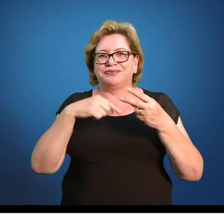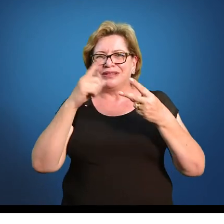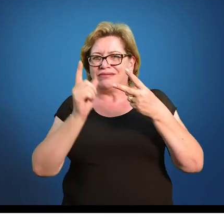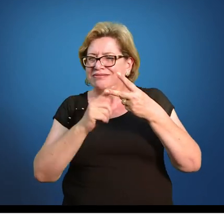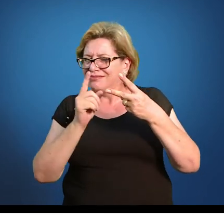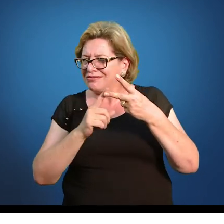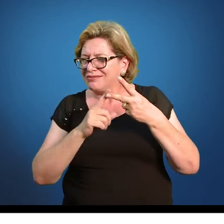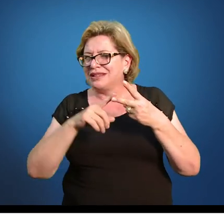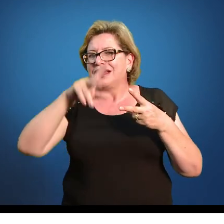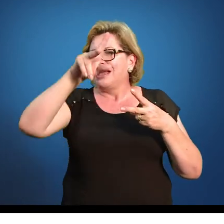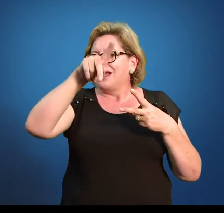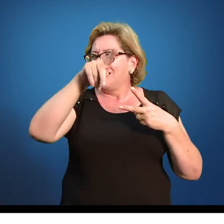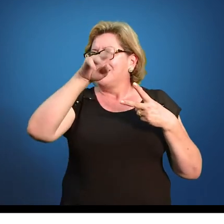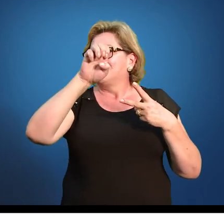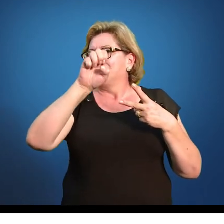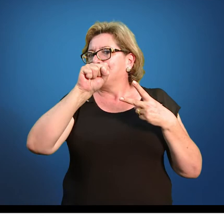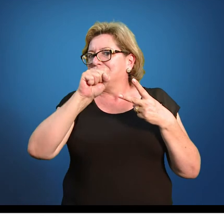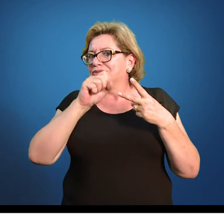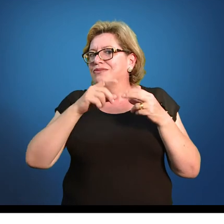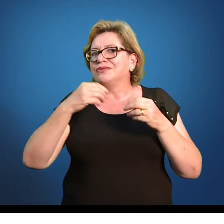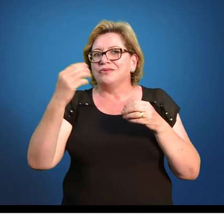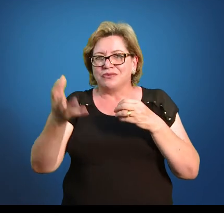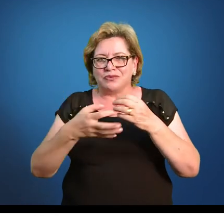Já a segunda prova,